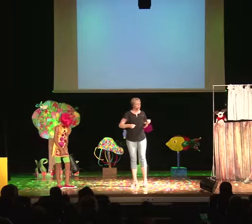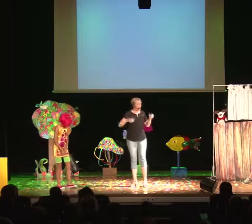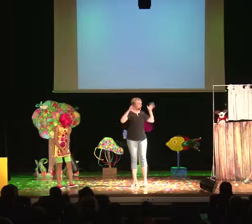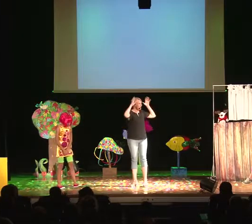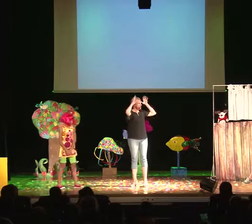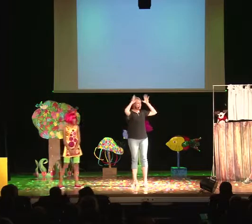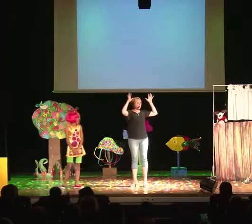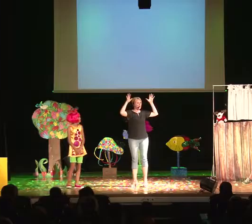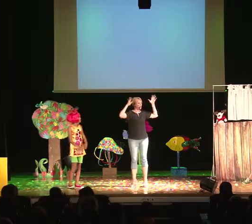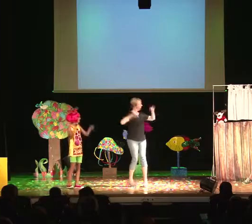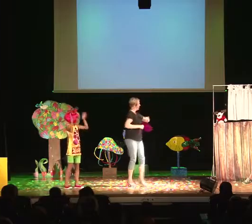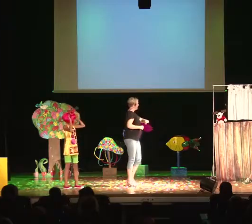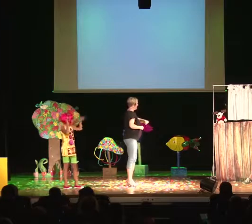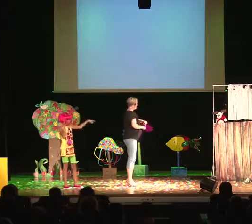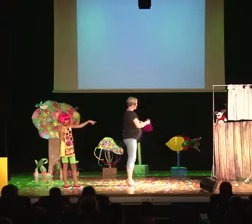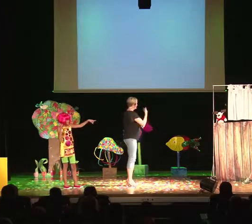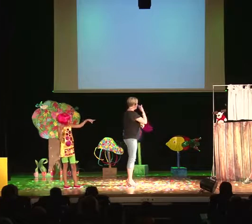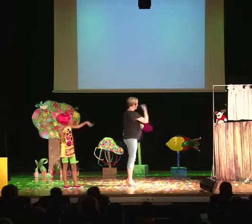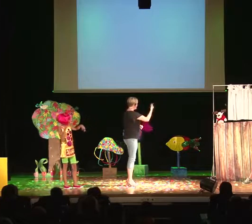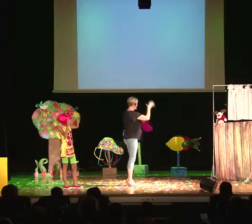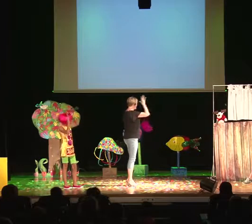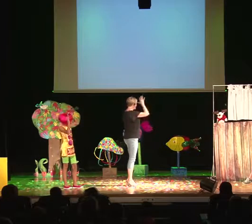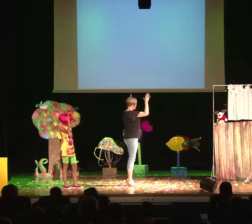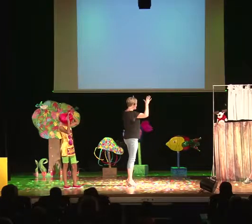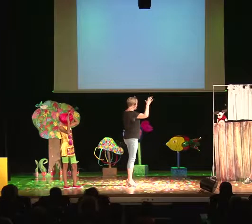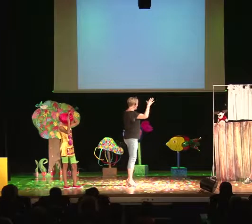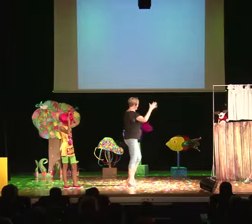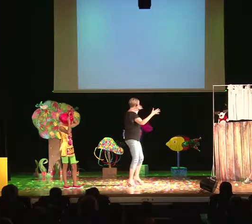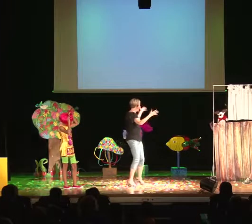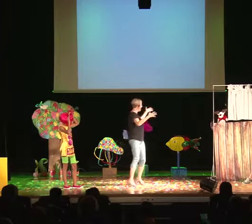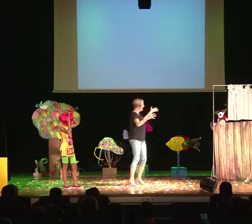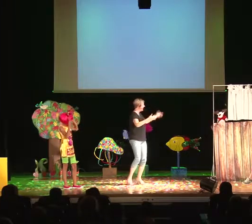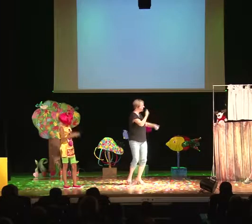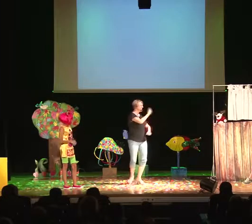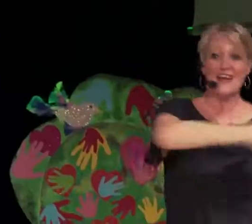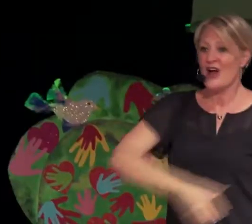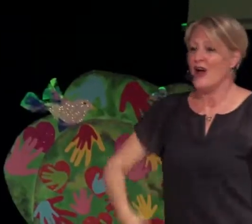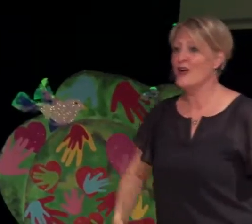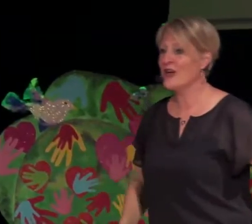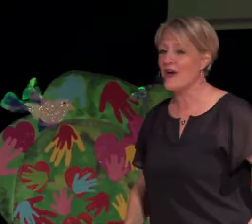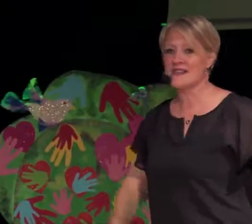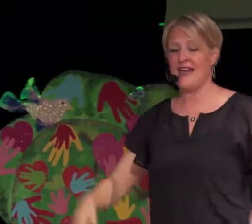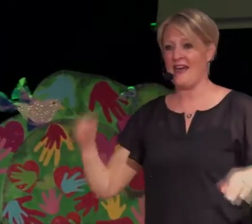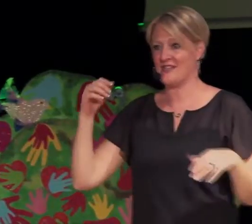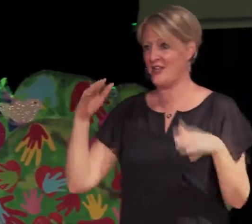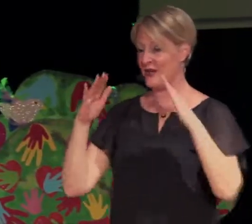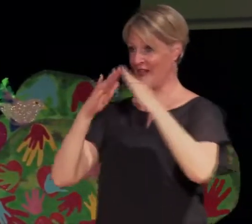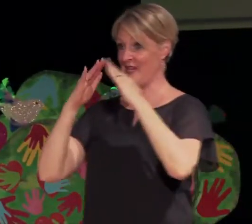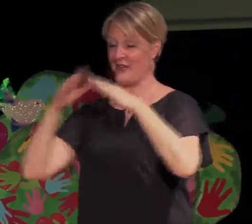le grand cerf... Oh, bien bonjour, monsieur le grand cerf. Le grand cerf est chez lui, dans sa maison,